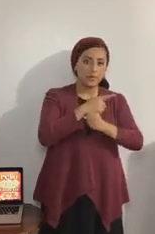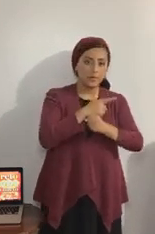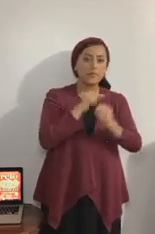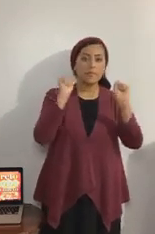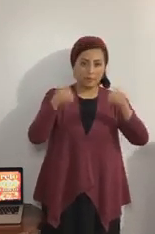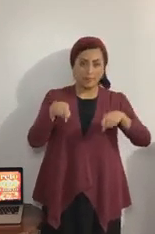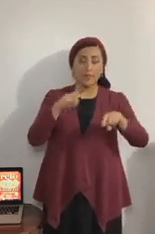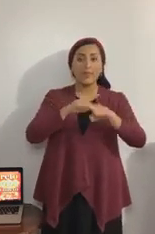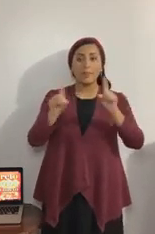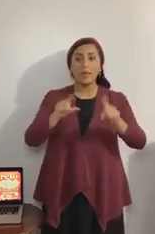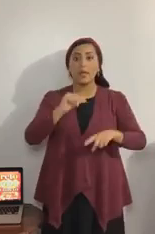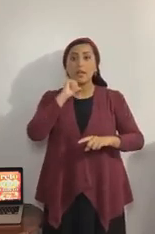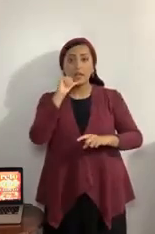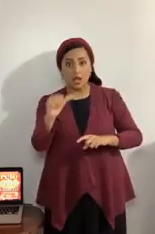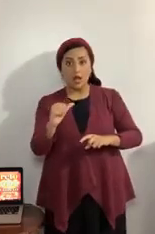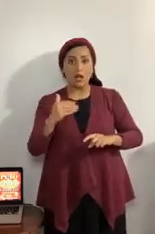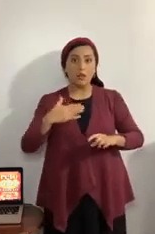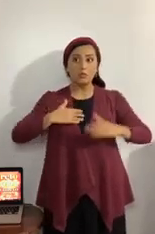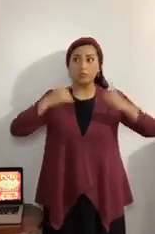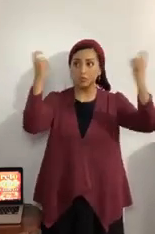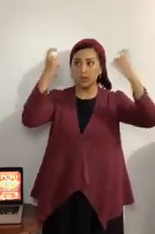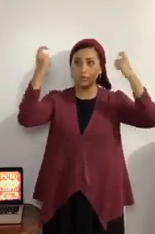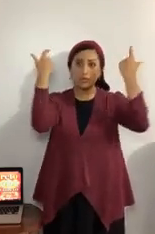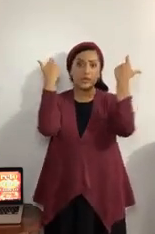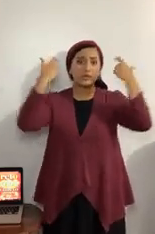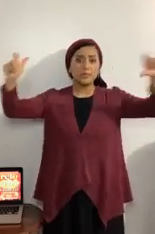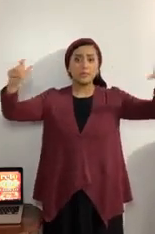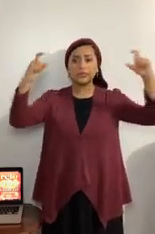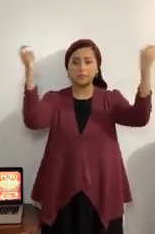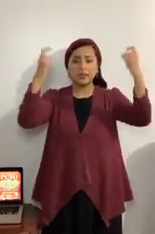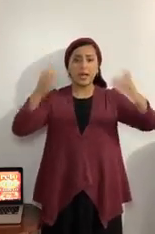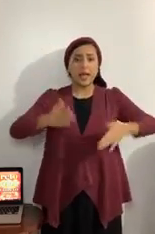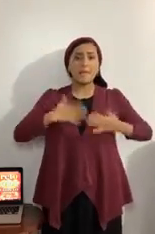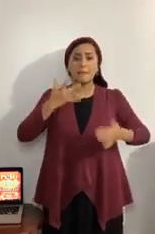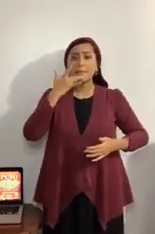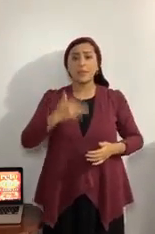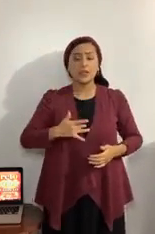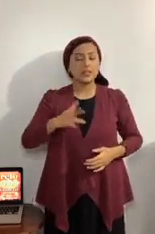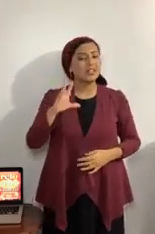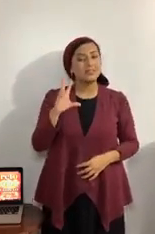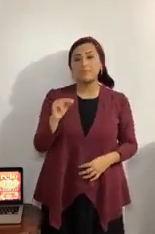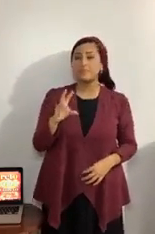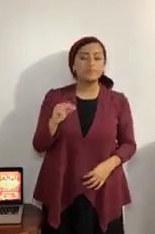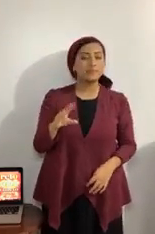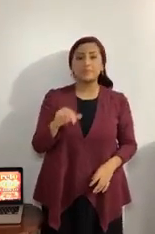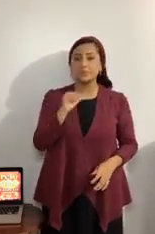pero no hacemos bombo y platillo para celebrarle su cumpleaños, porque eso no es bíblico, para que se